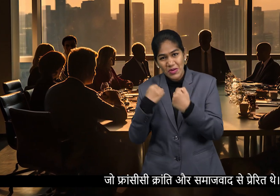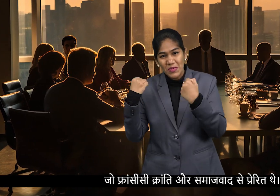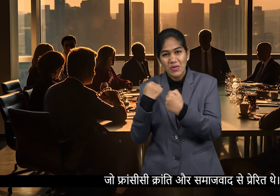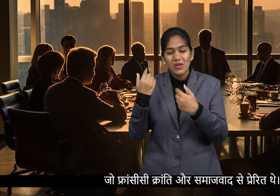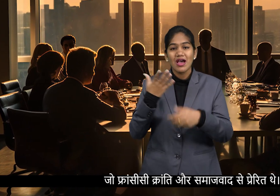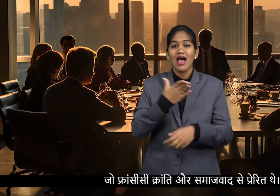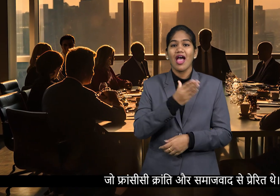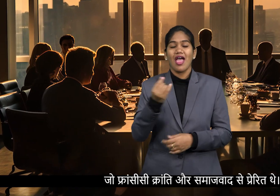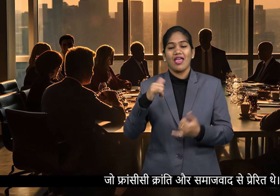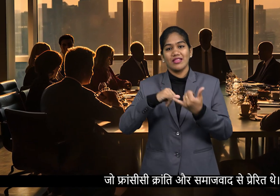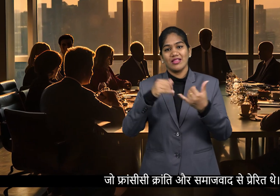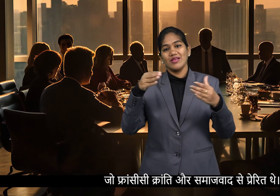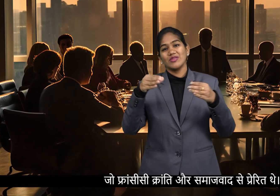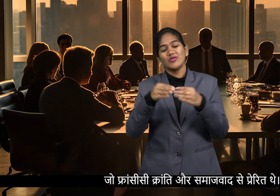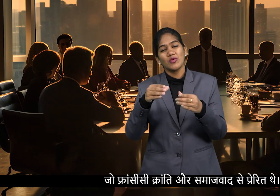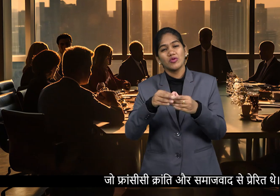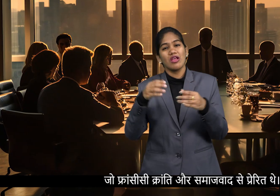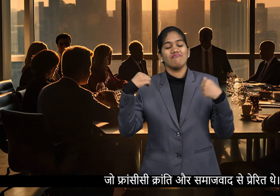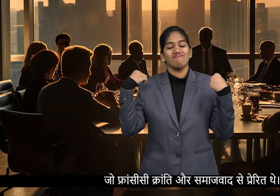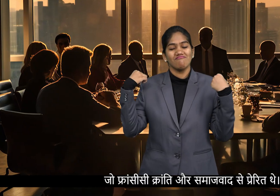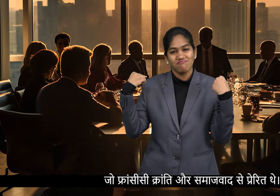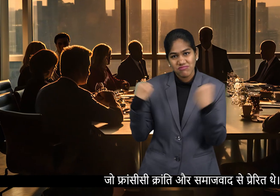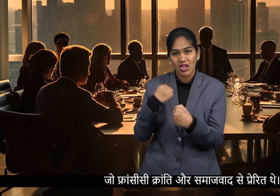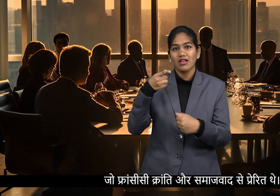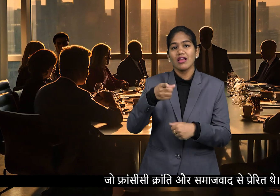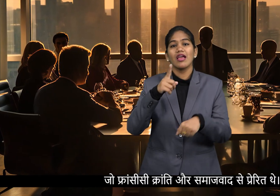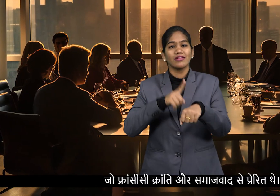और समाजवाद से प्रेरित थे।